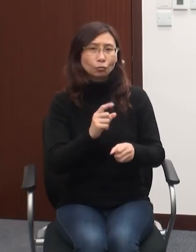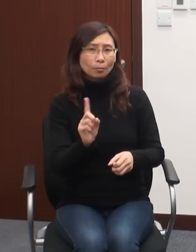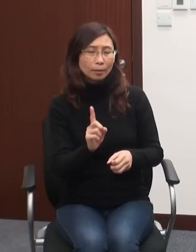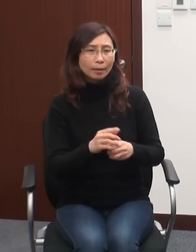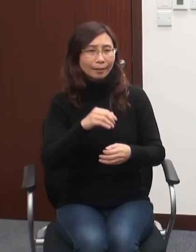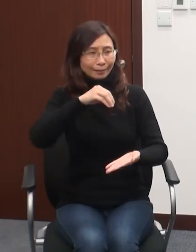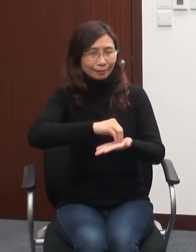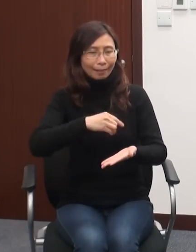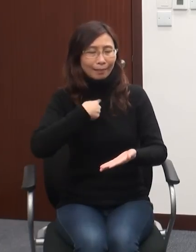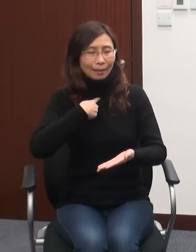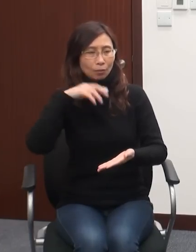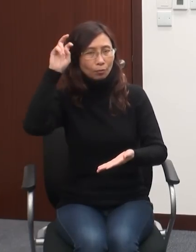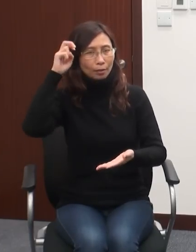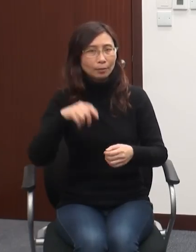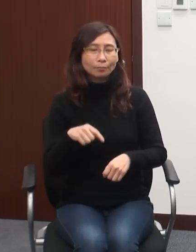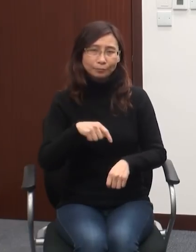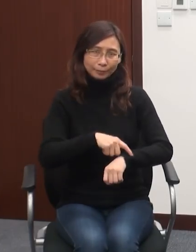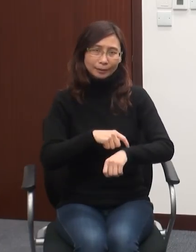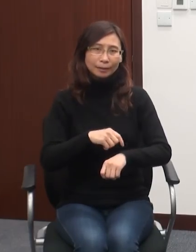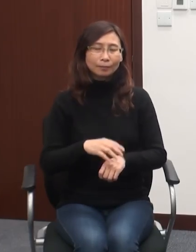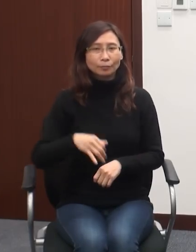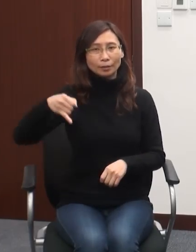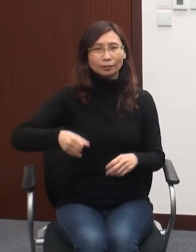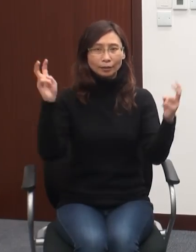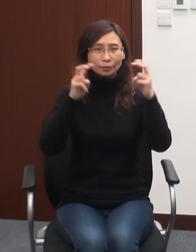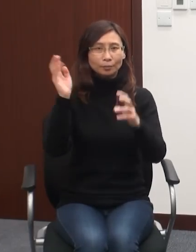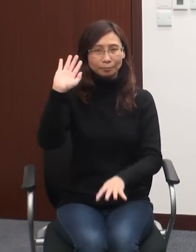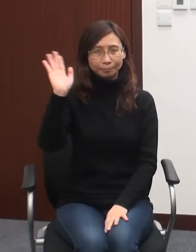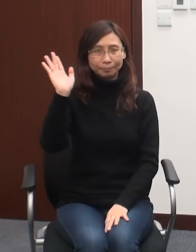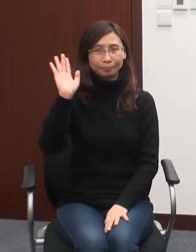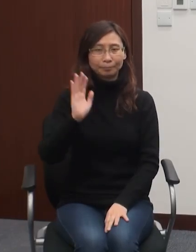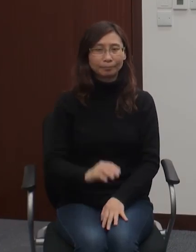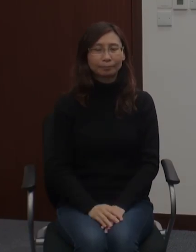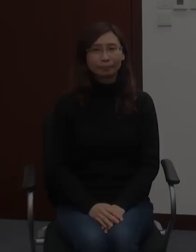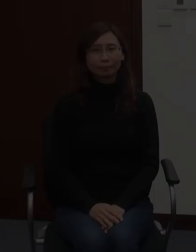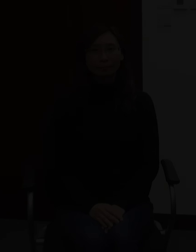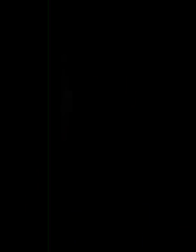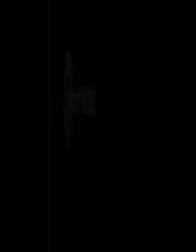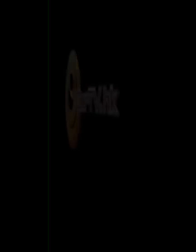一定要諗？ 好啦，我節目時間到依一檔，我下個星期再見。 好，拜拜。